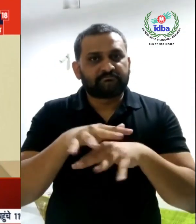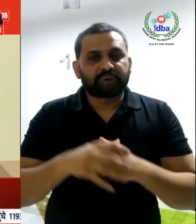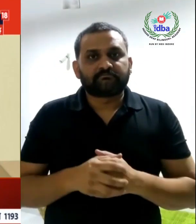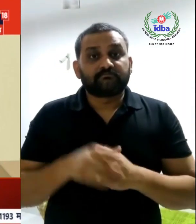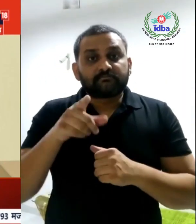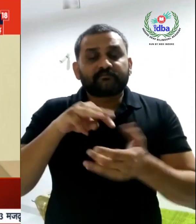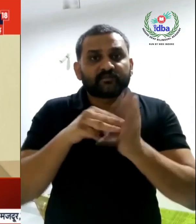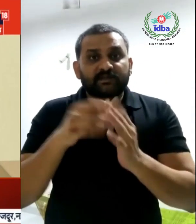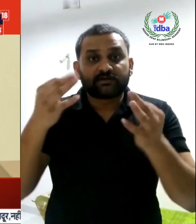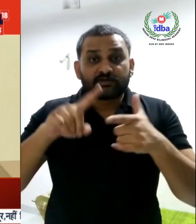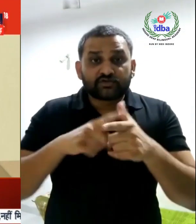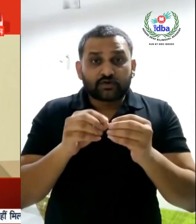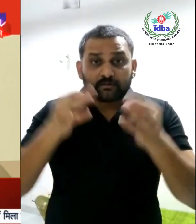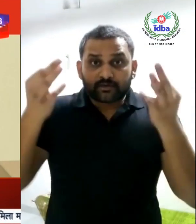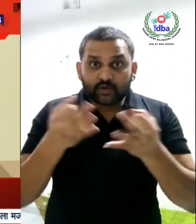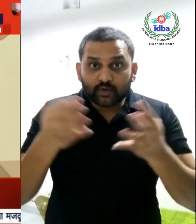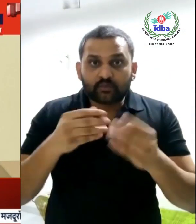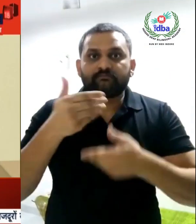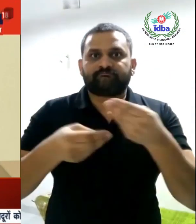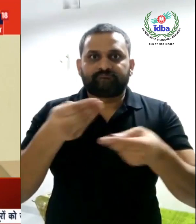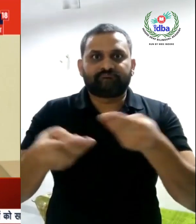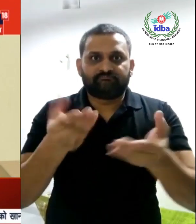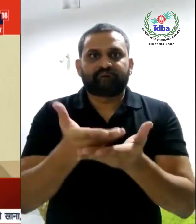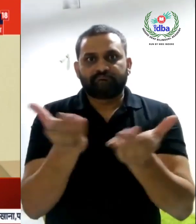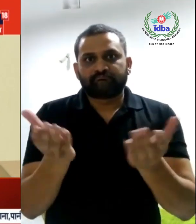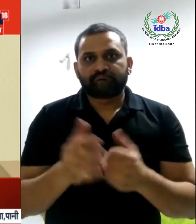कि जो नए रोजगार के अवसर सृजित करे।